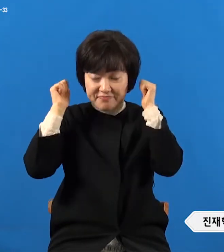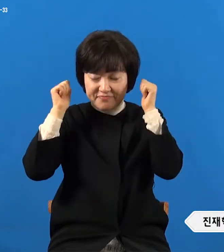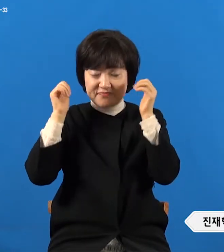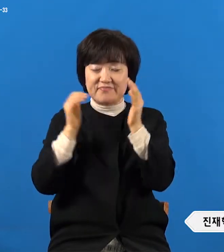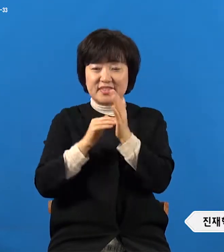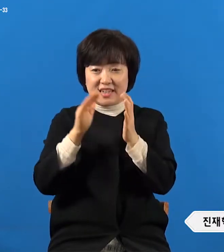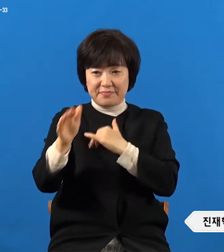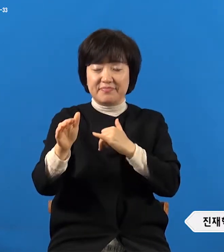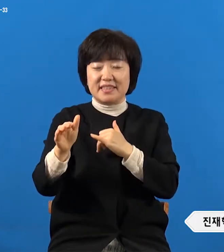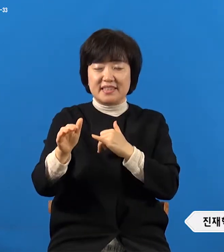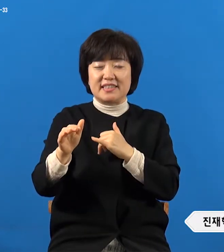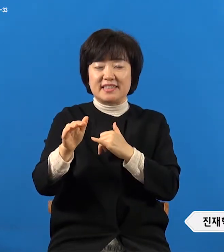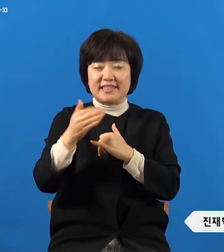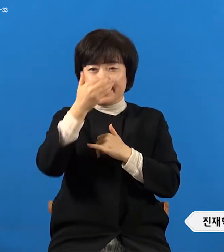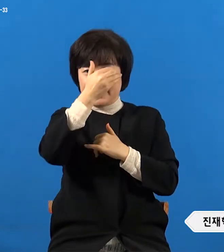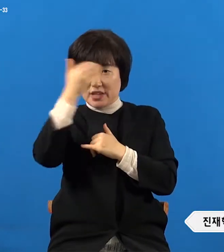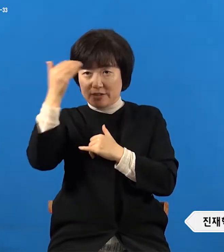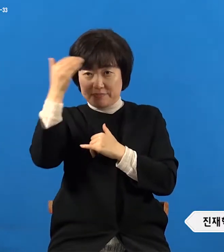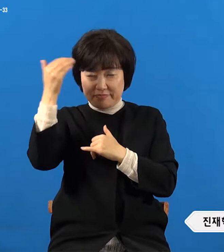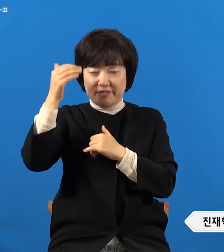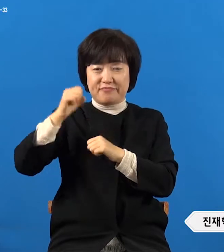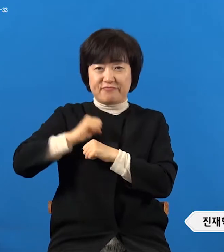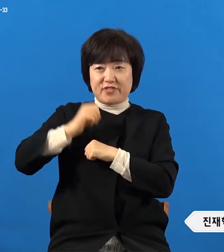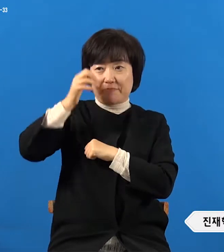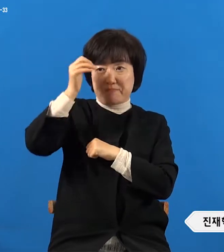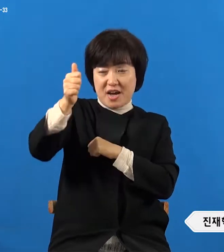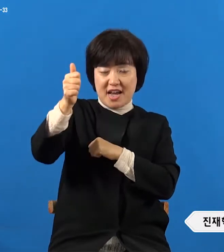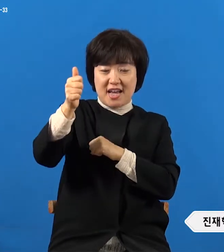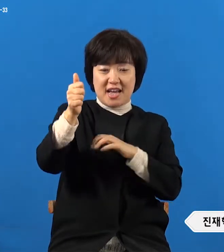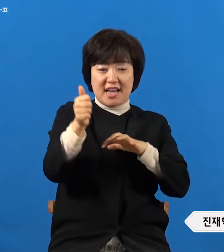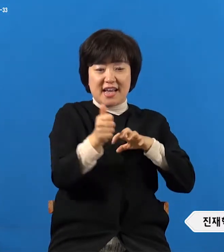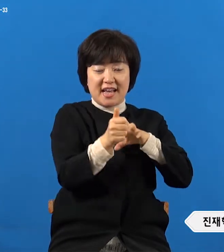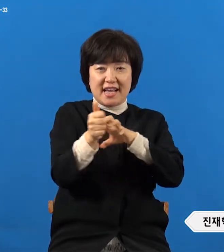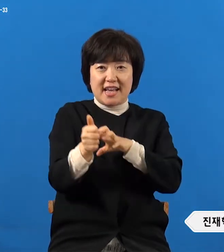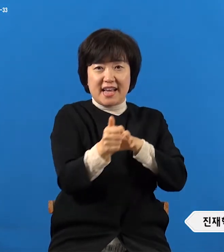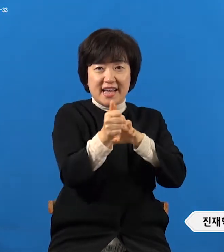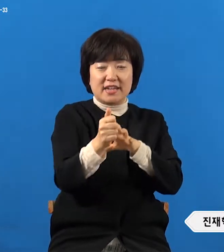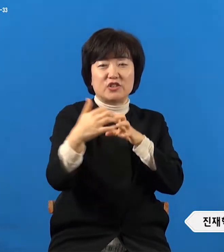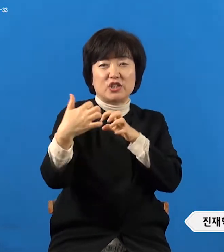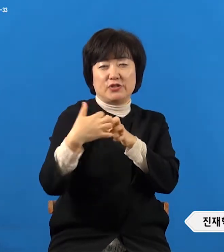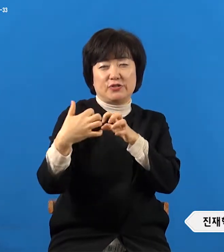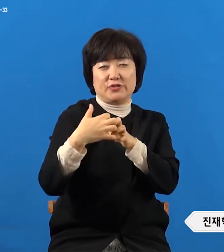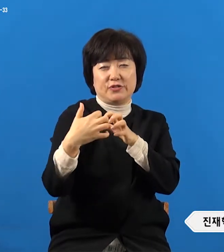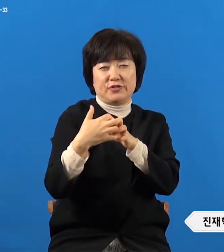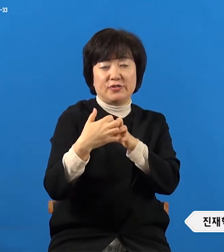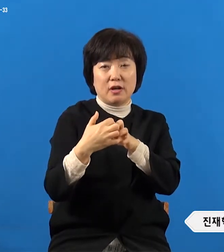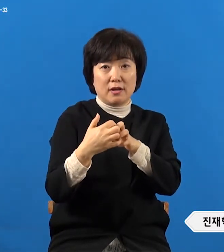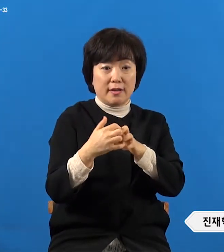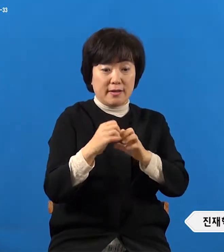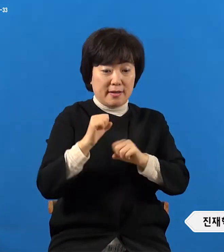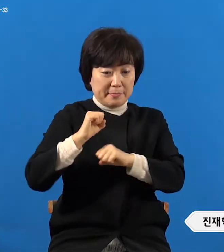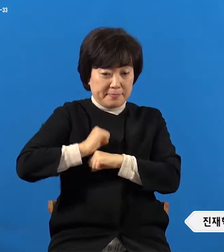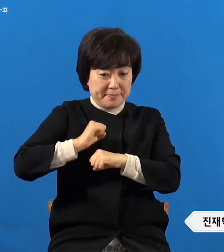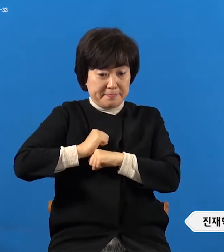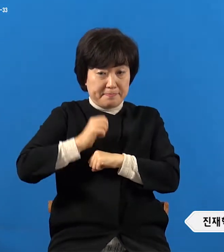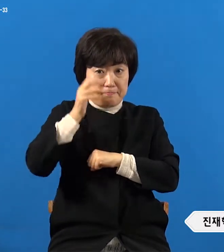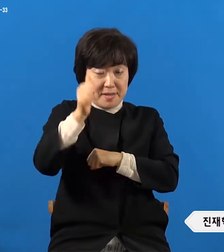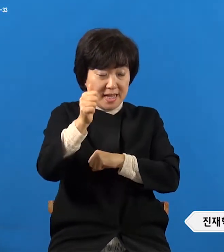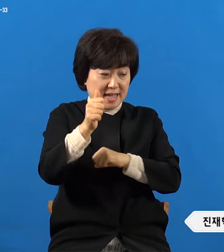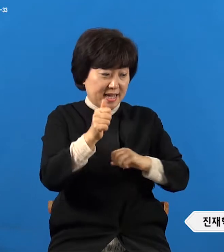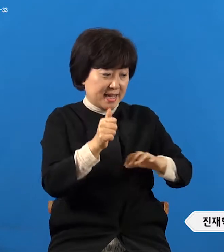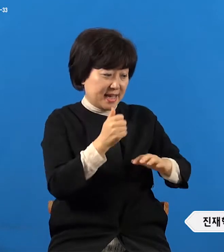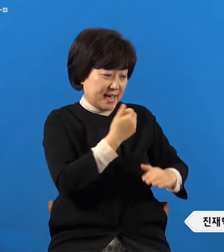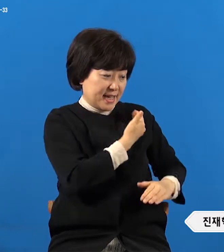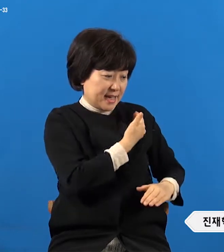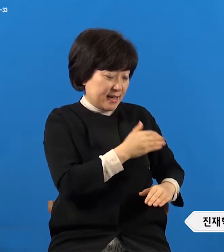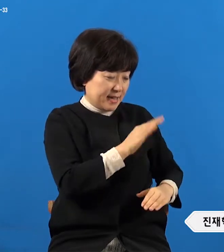소대장과 소대원들과 함께 전투에 임하고 있었습니다. 그는 소대장으로서 부하들을 잘 돌보려고